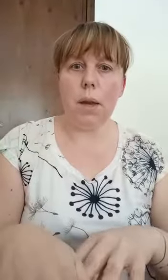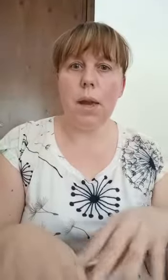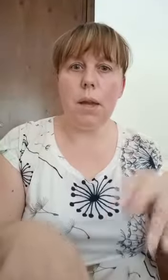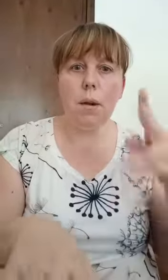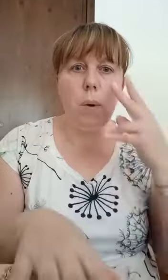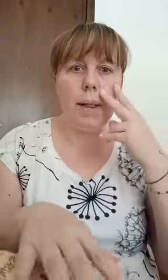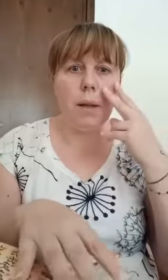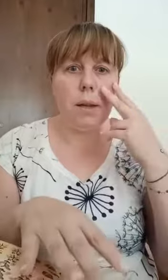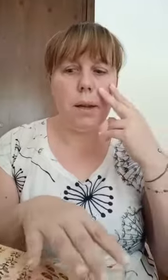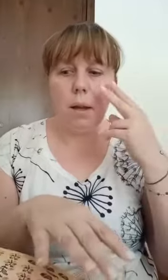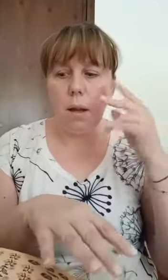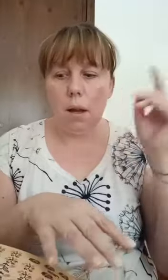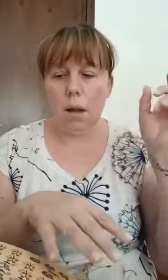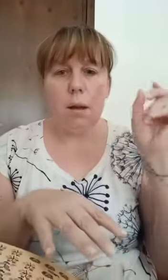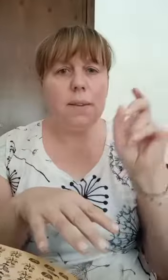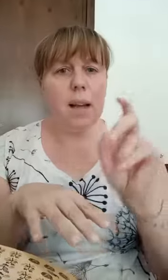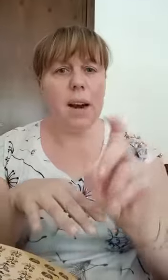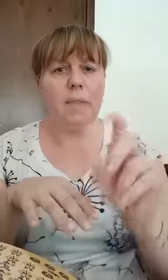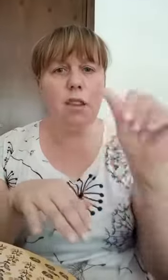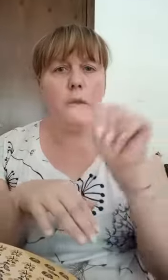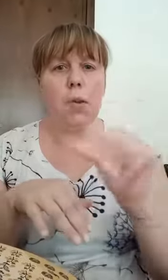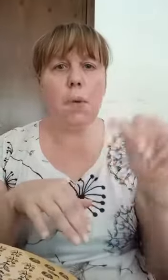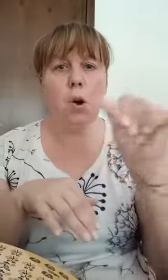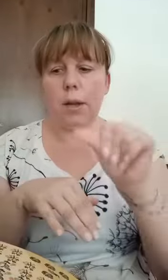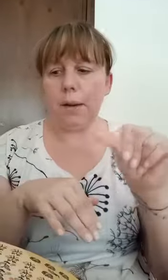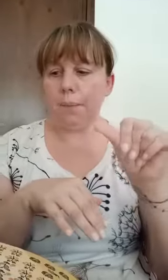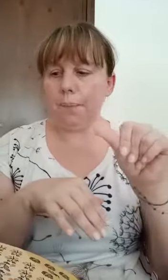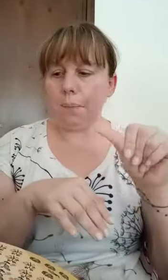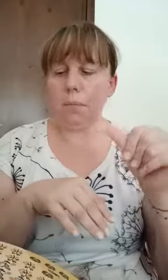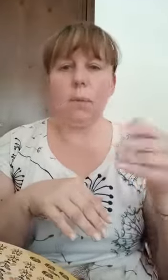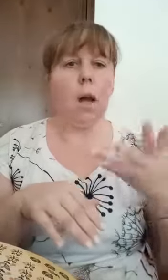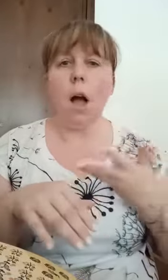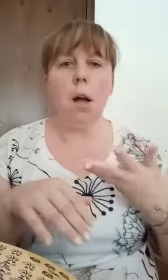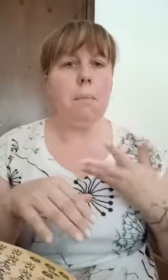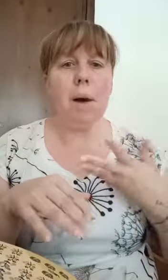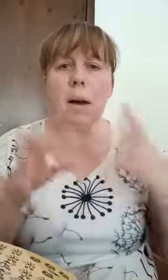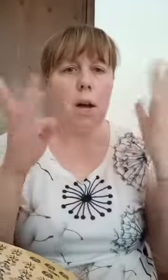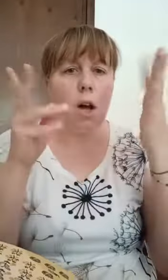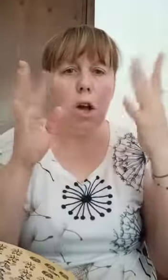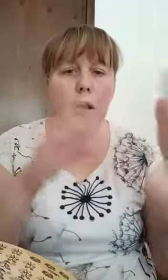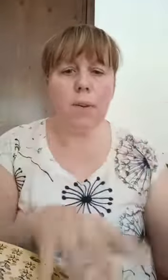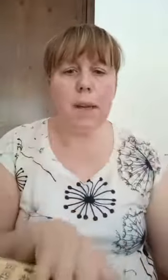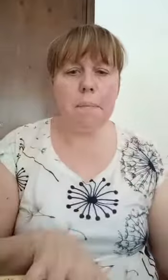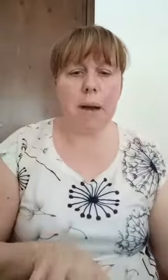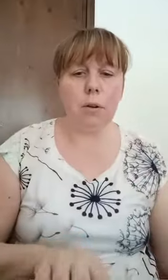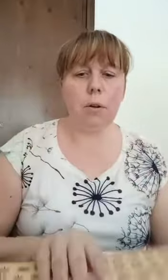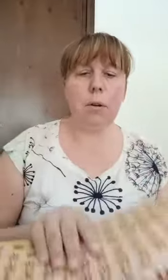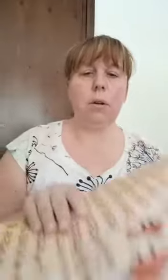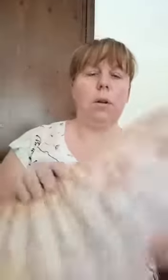guardate sta arrivando simone 6 in mano